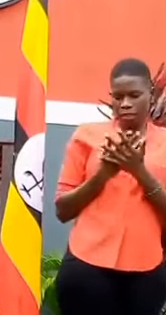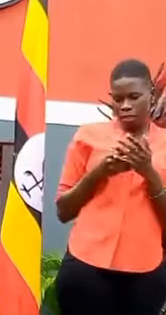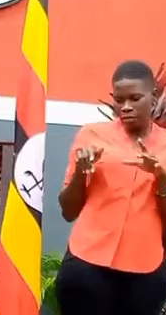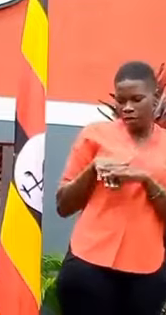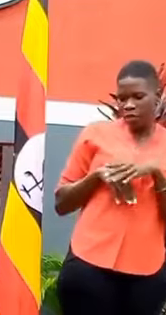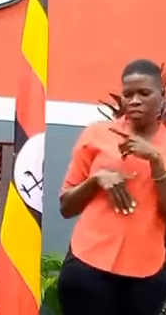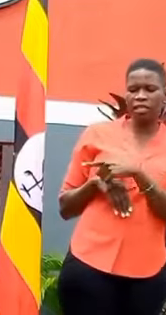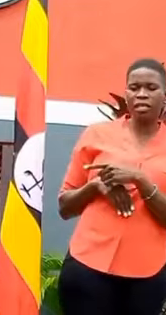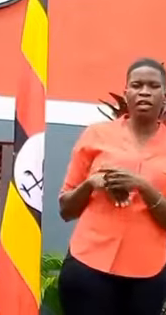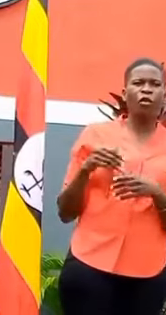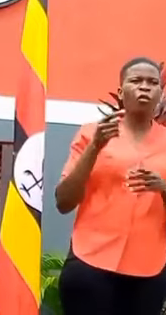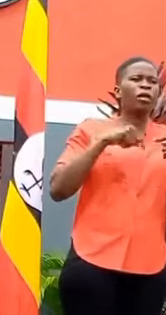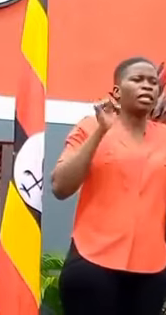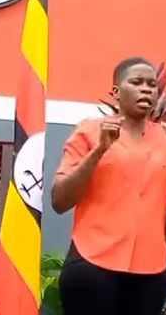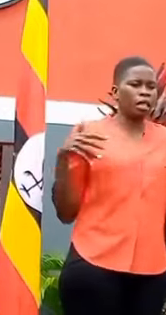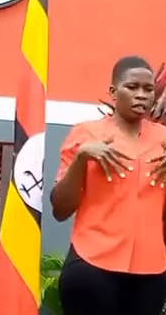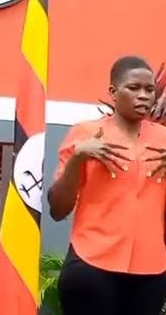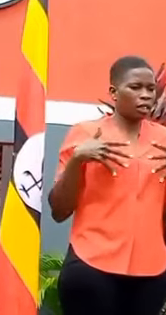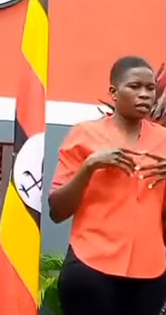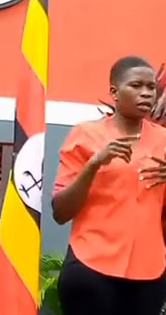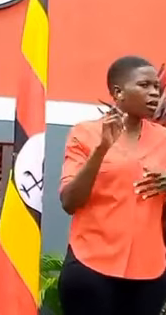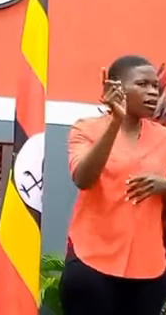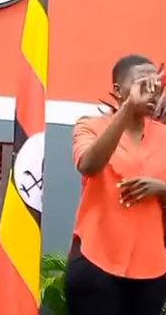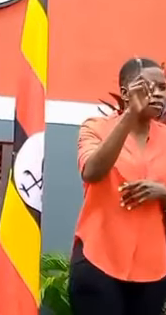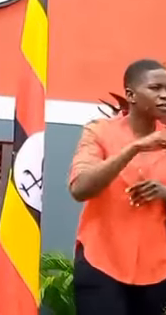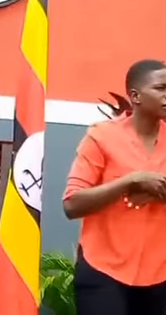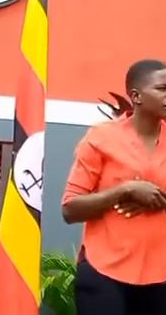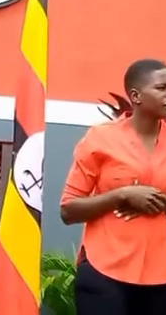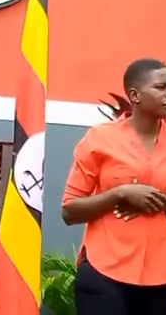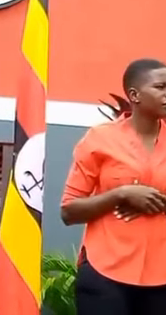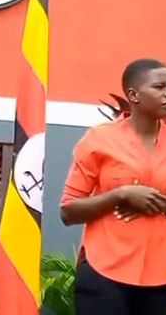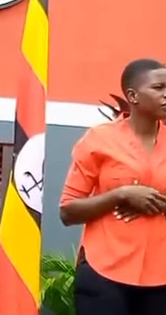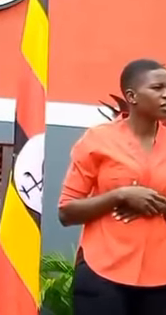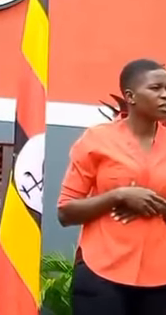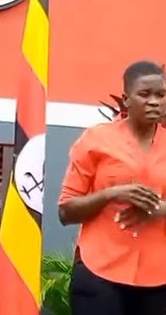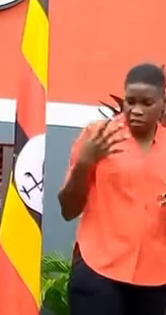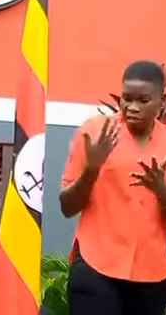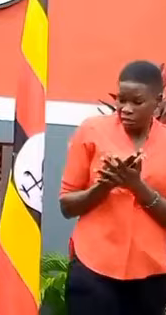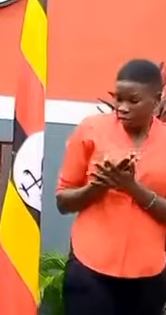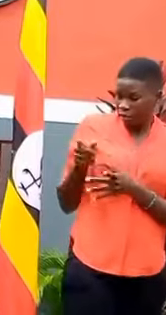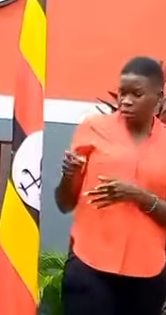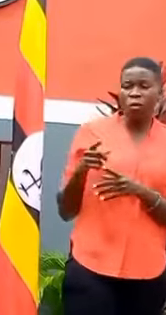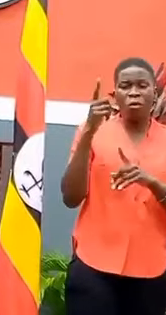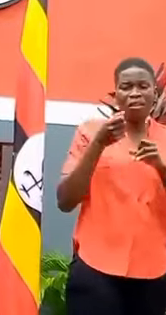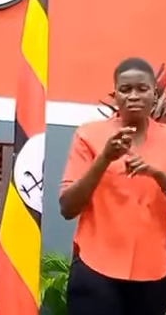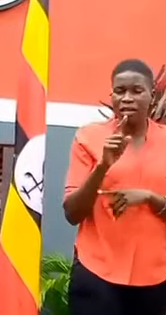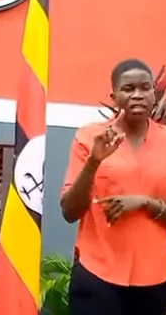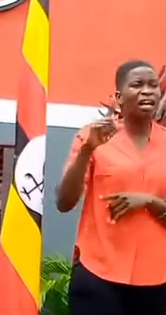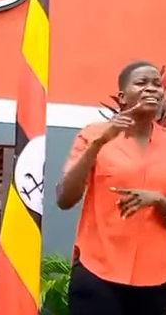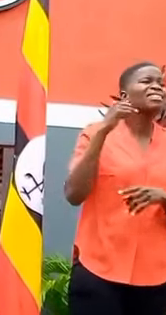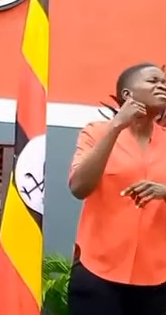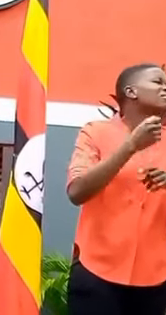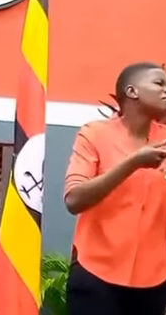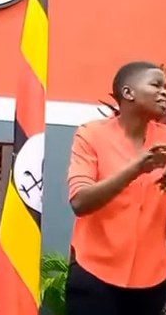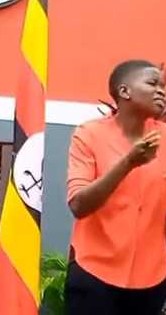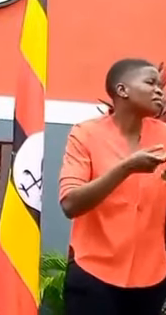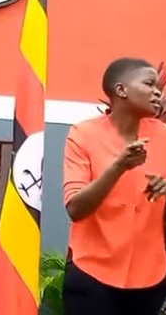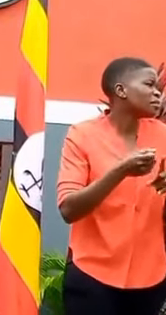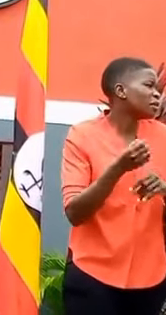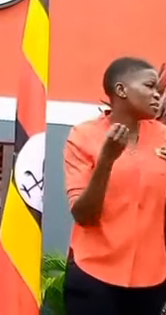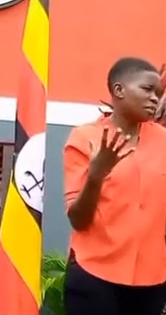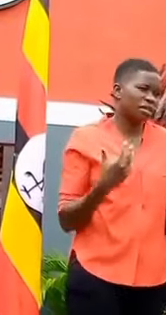okukwata omuntu nga talina musango n'amusiba, si lunaku lumu, si wiiki emu, si mwezi gumu. Baganda